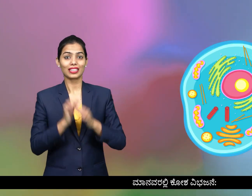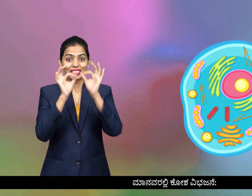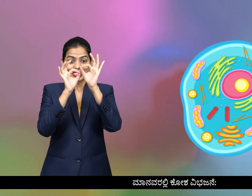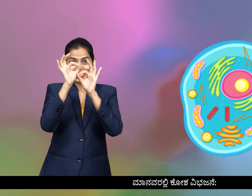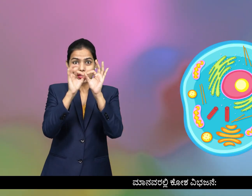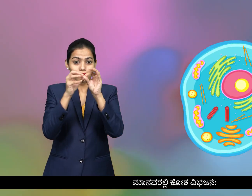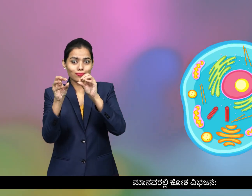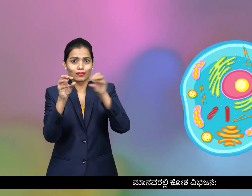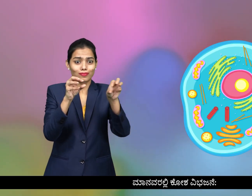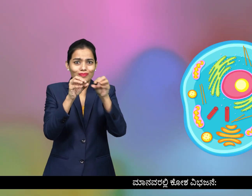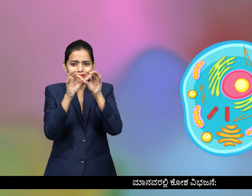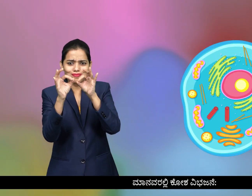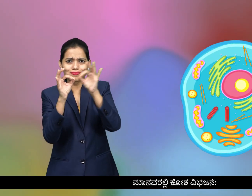ಮಾನವರಲ್ಲಿ ಕೋಶ ವಿಭಜನೆ.